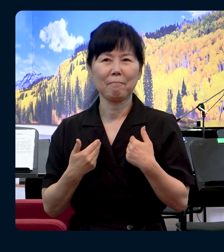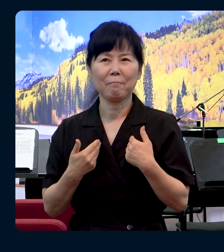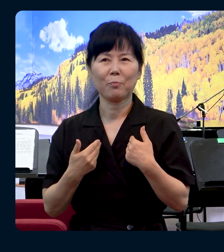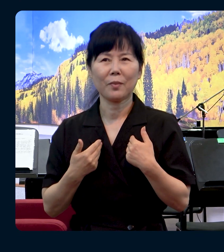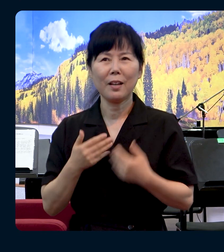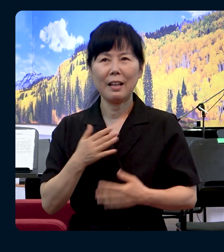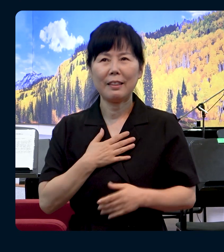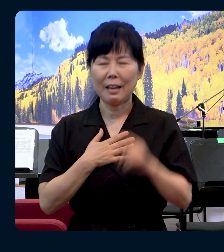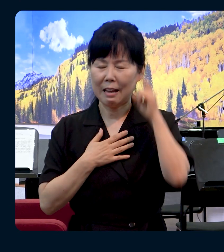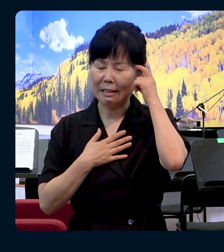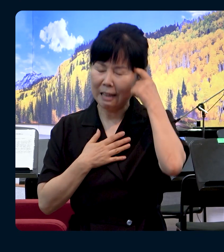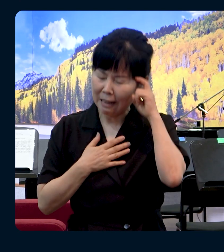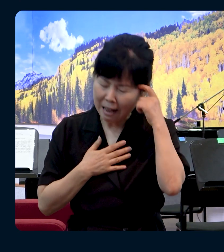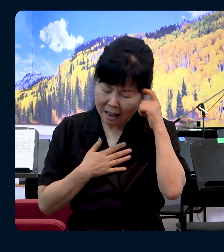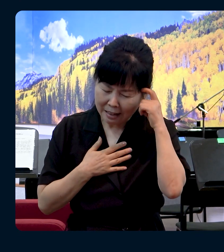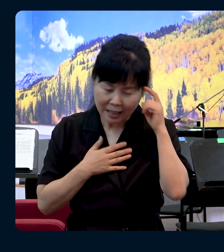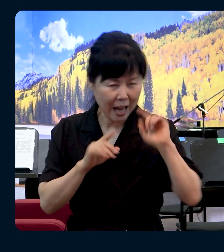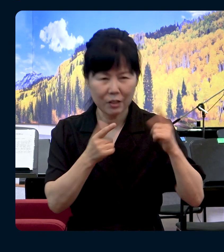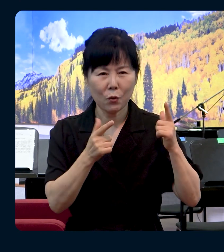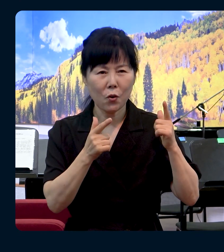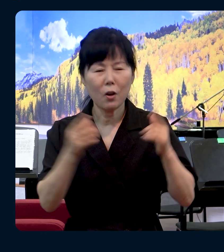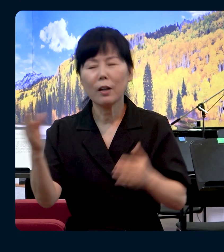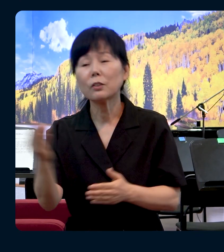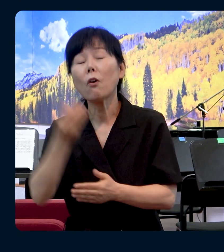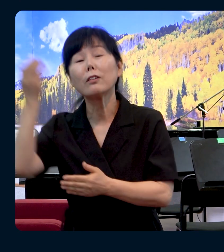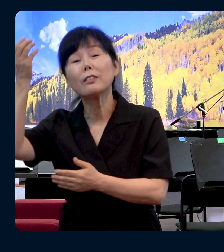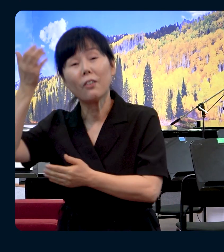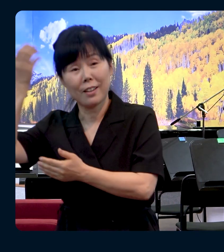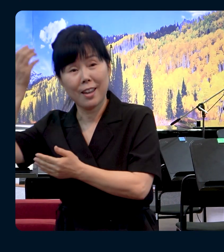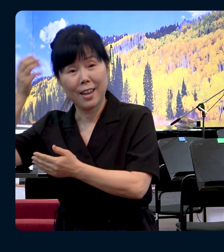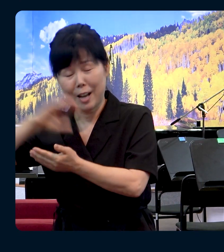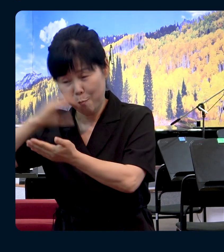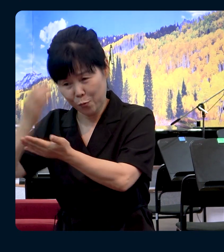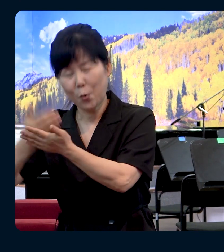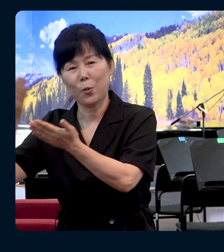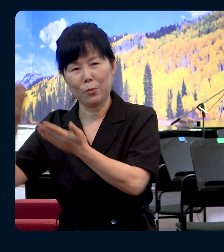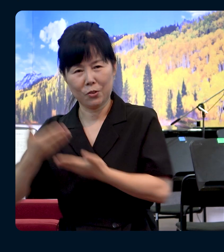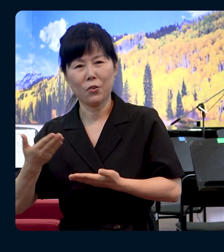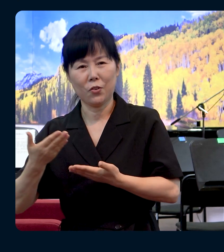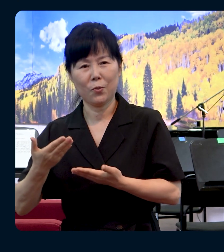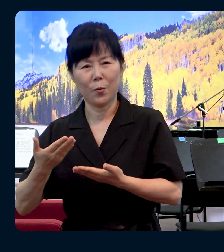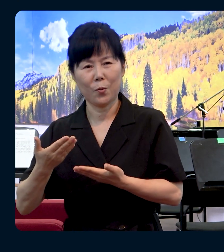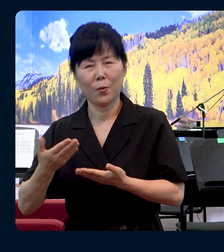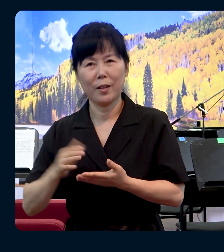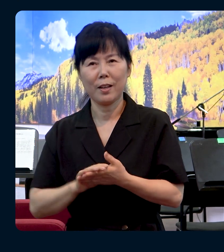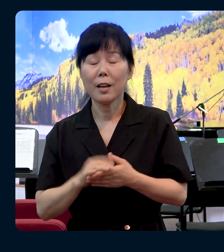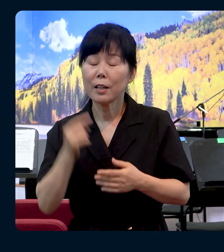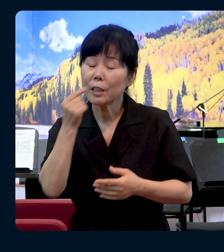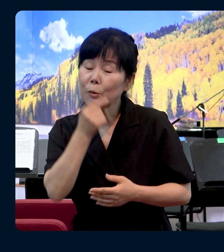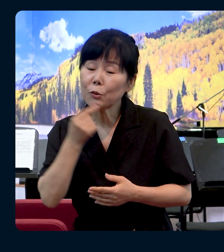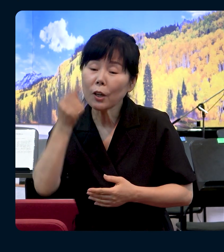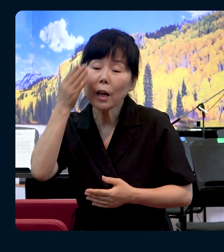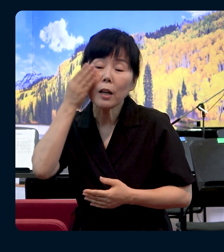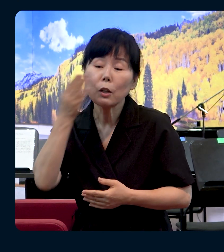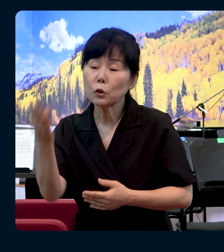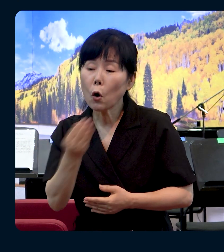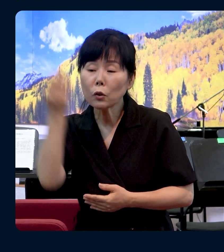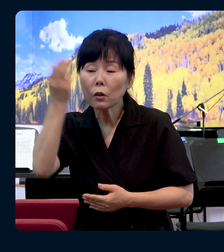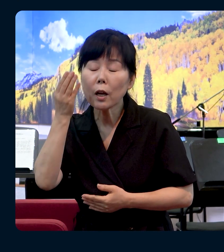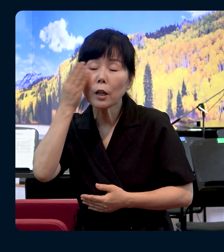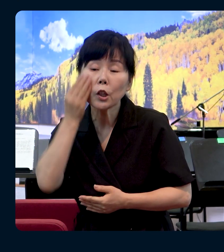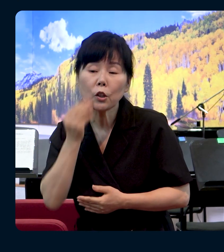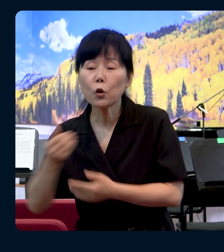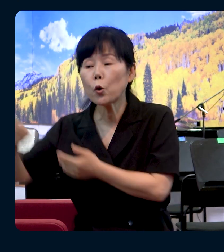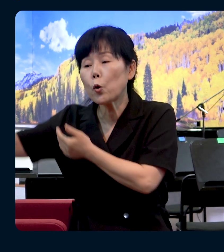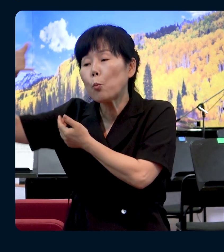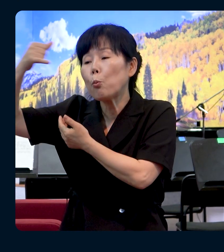내 생각, 내 느낌이 아니라 성령의 감동이 필요한 거예요. 그래서 성령께서 우리 입술에 기름을 부어 주셔야 되는 거예요.